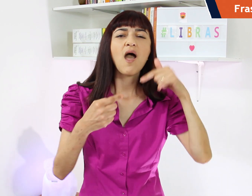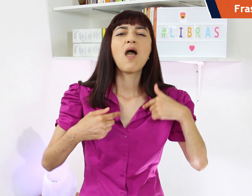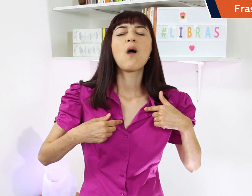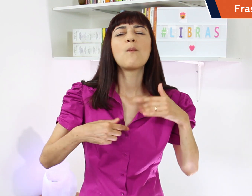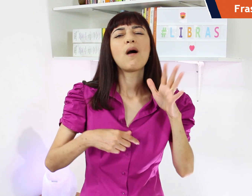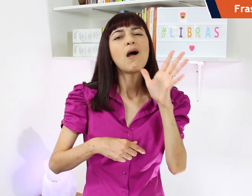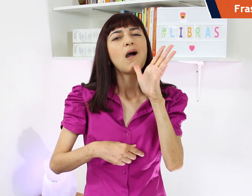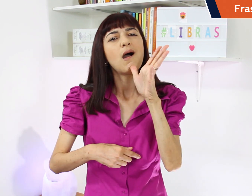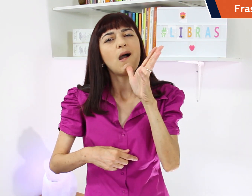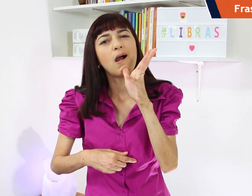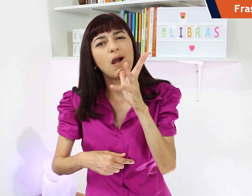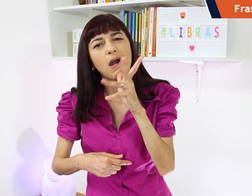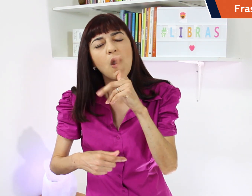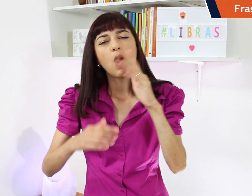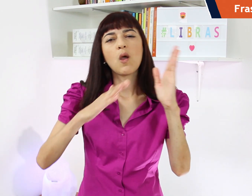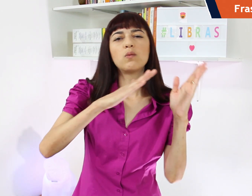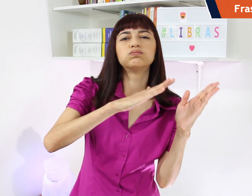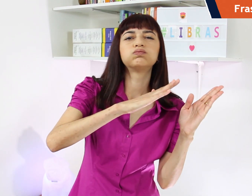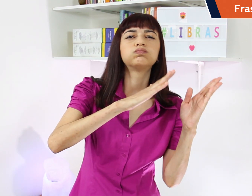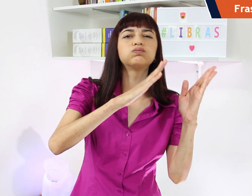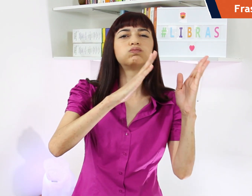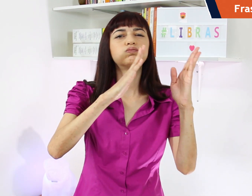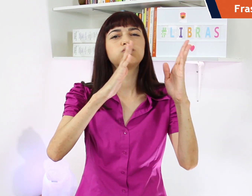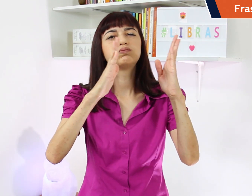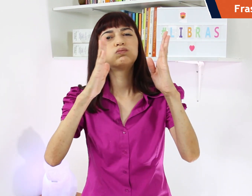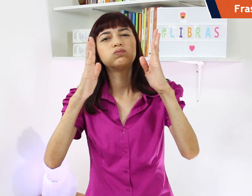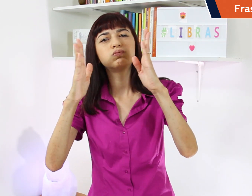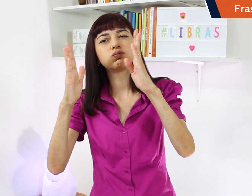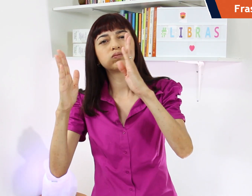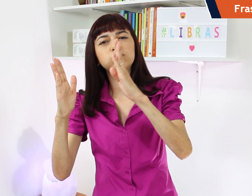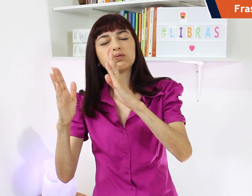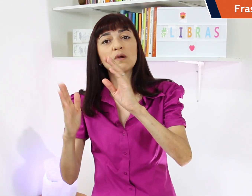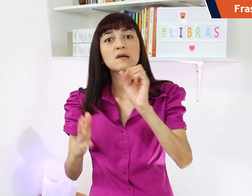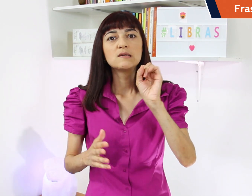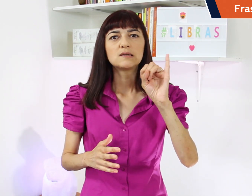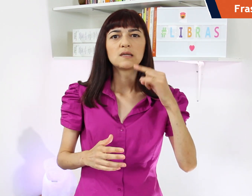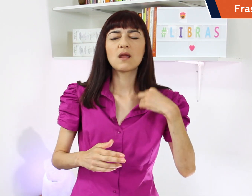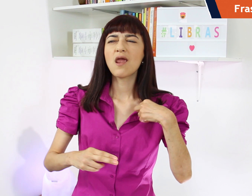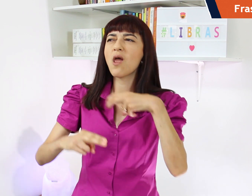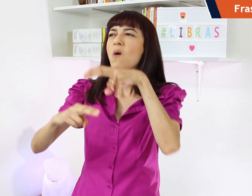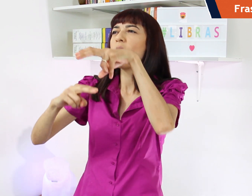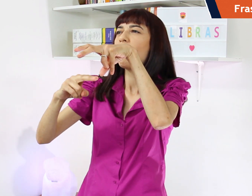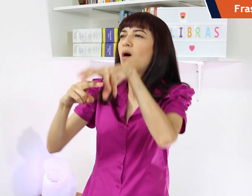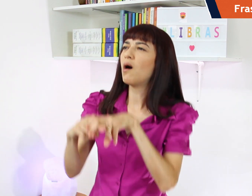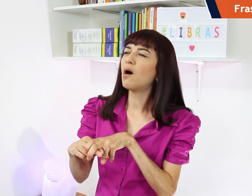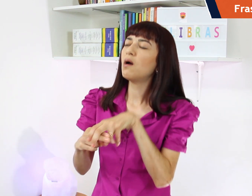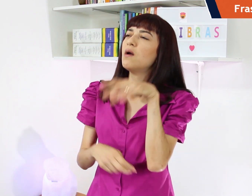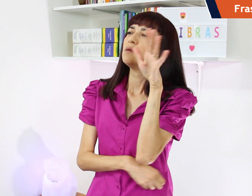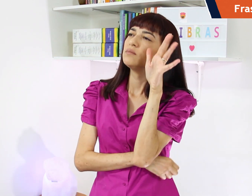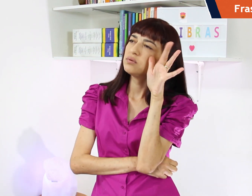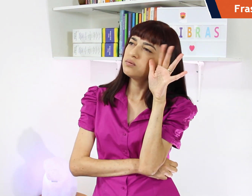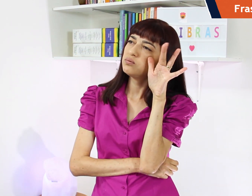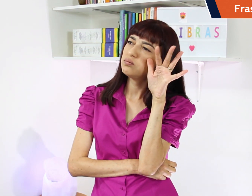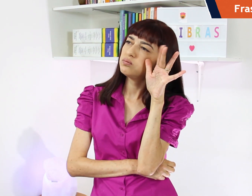mais detalhada. Eu estou ali sentado vendo um filme, vendo a TV durante um bom tempo.